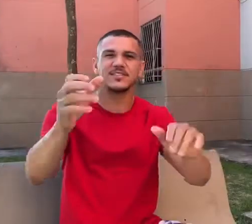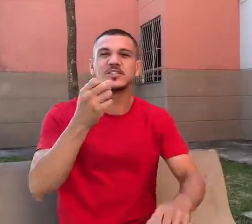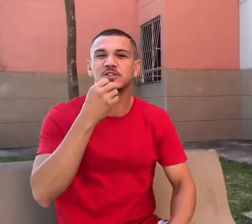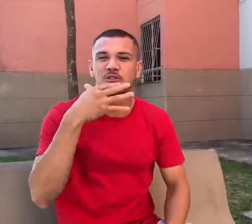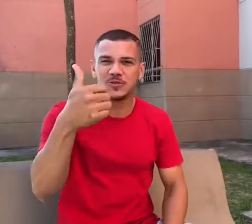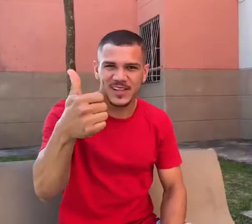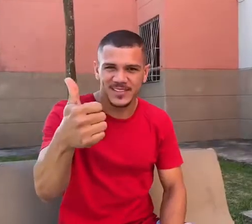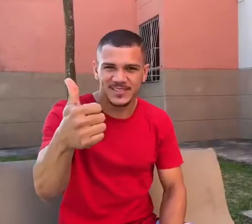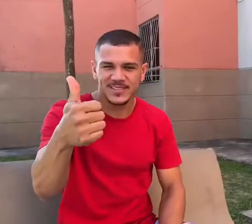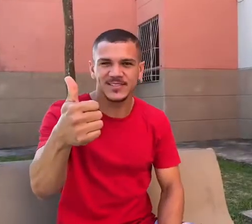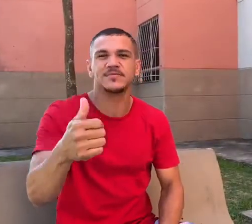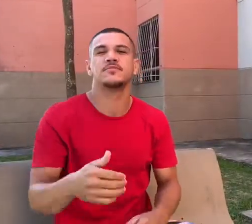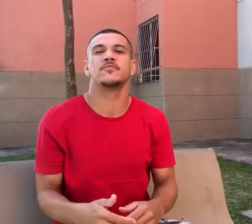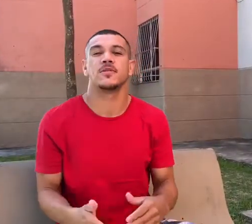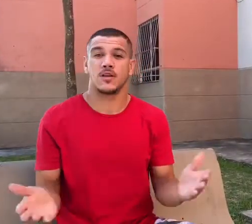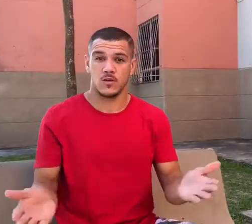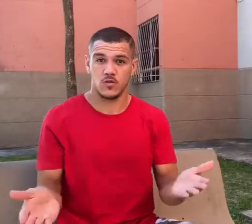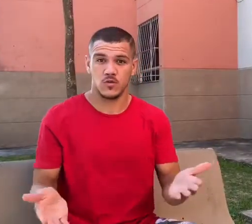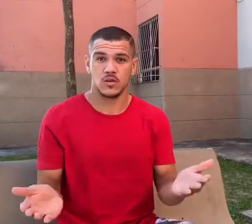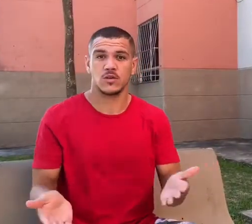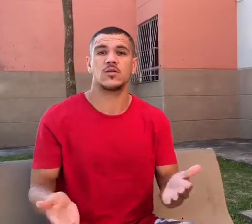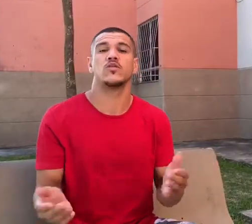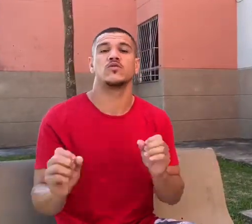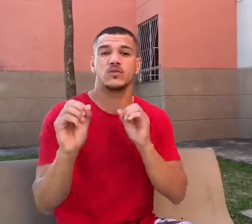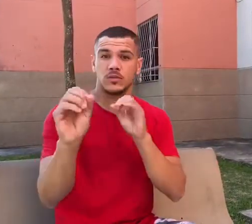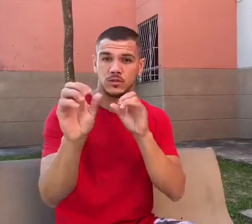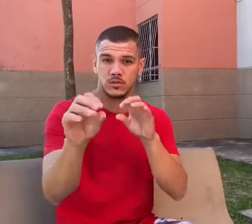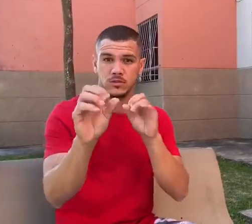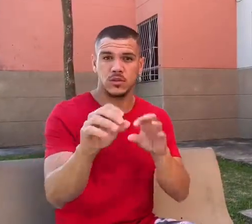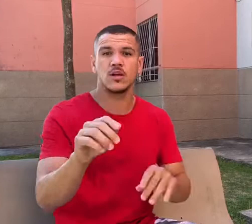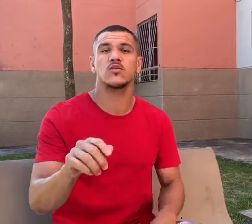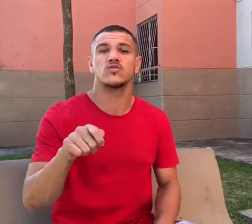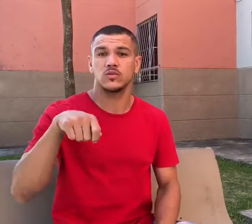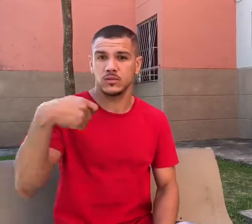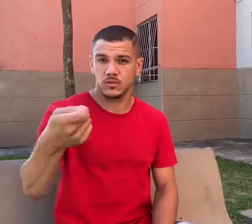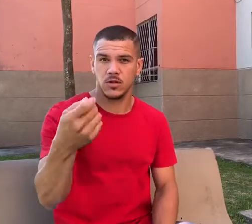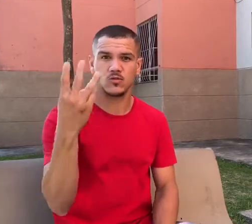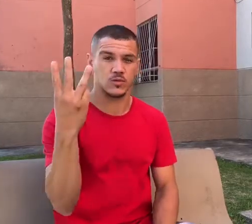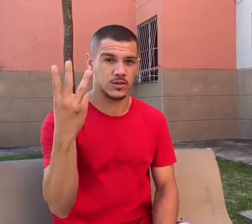Ei, galera, tudo bem? Hoje eu vou ensinar para vocês mais três sinais.